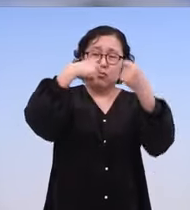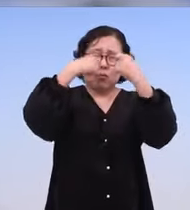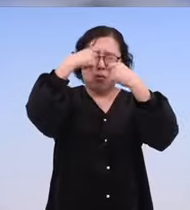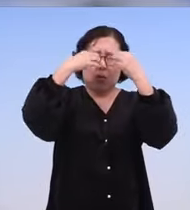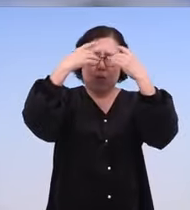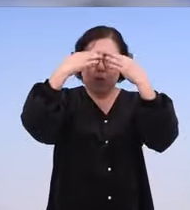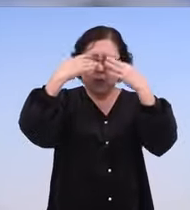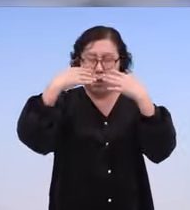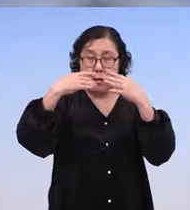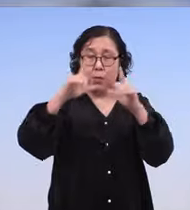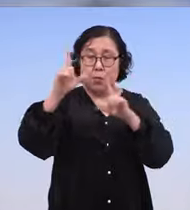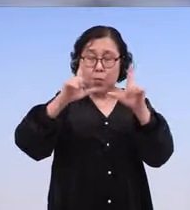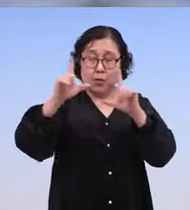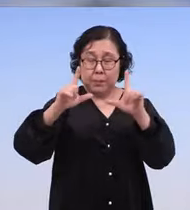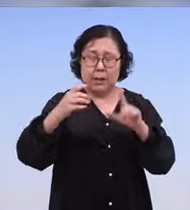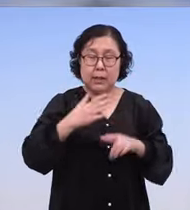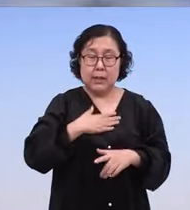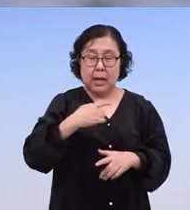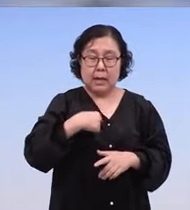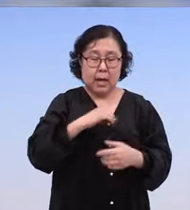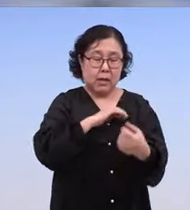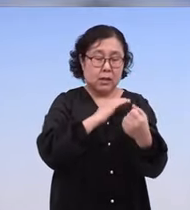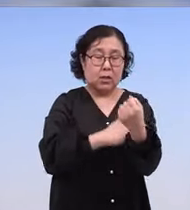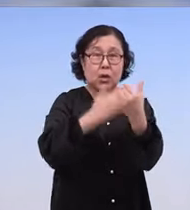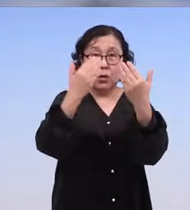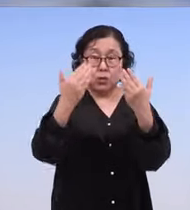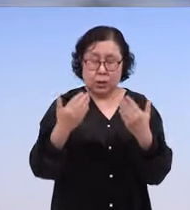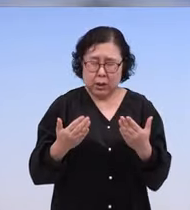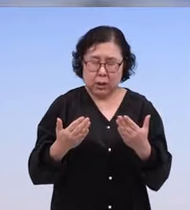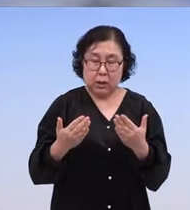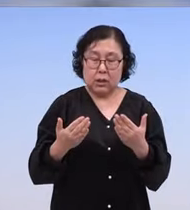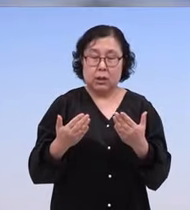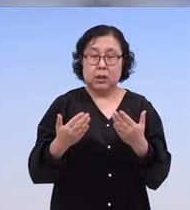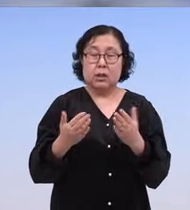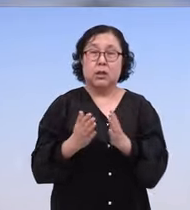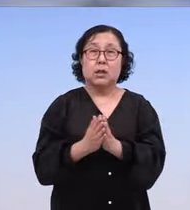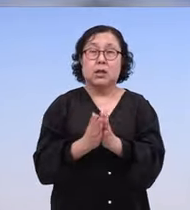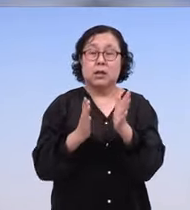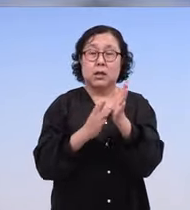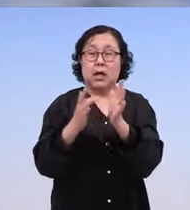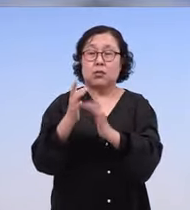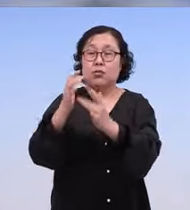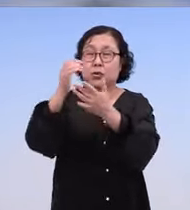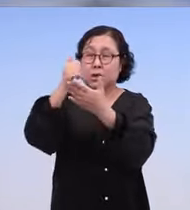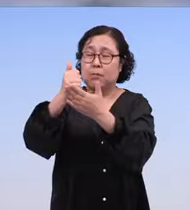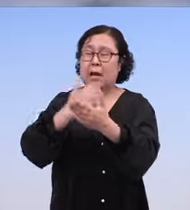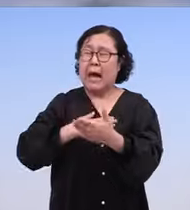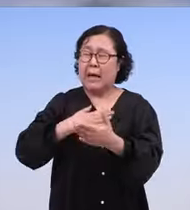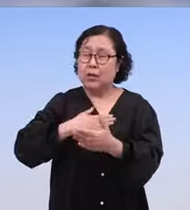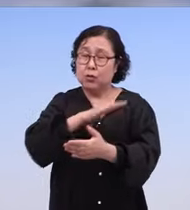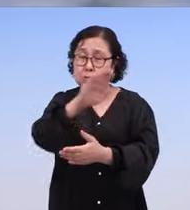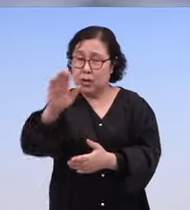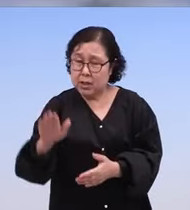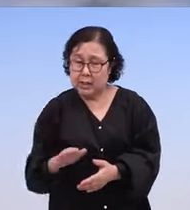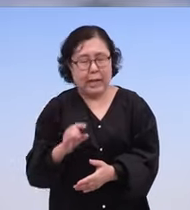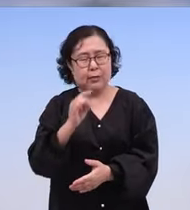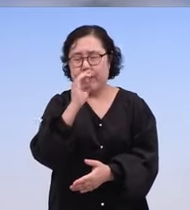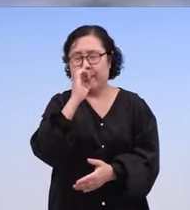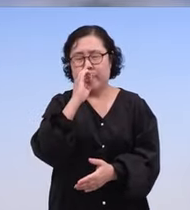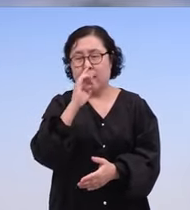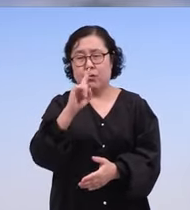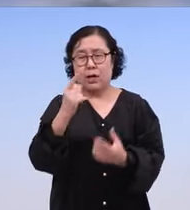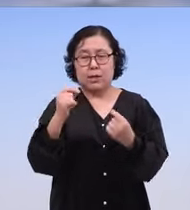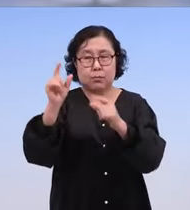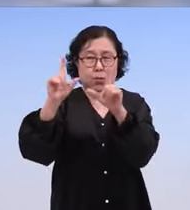모습이 내게 능력 주시는 그분을 알고 있는 우리는 절대로 그러면 안 된다는 거예요. 절대로 그러시면 안